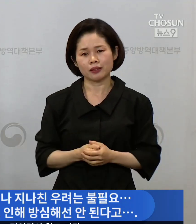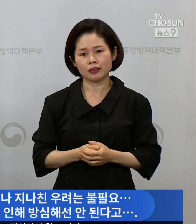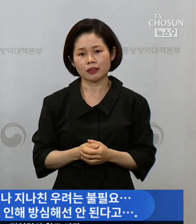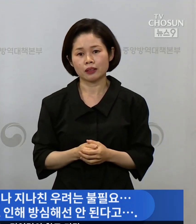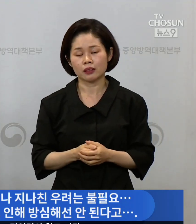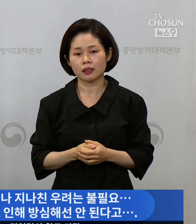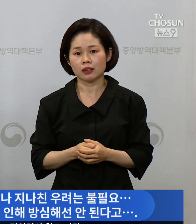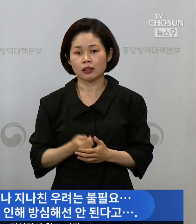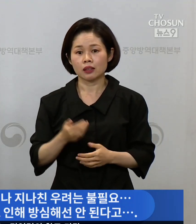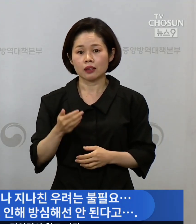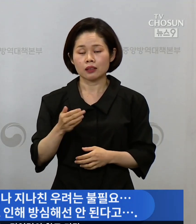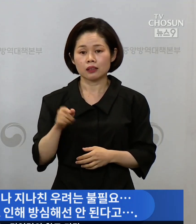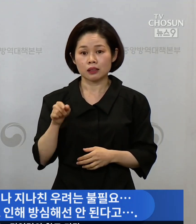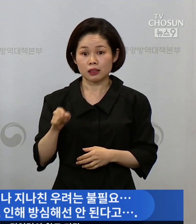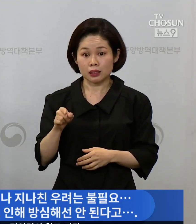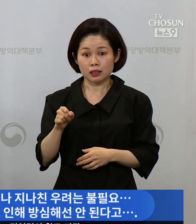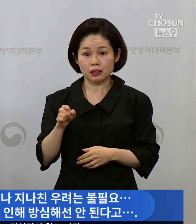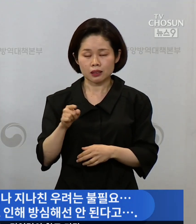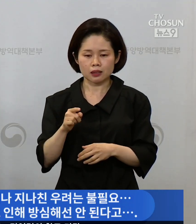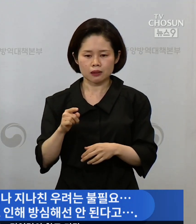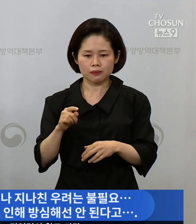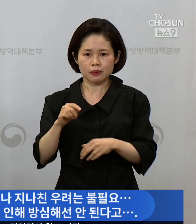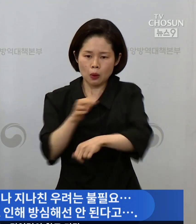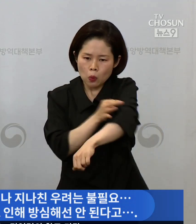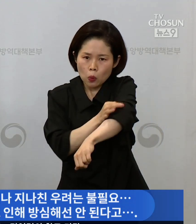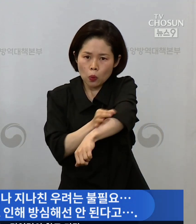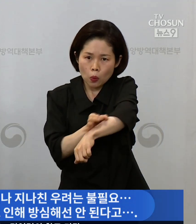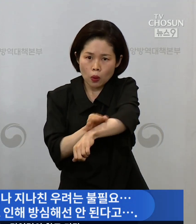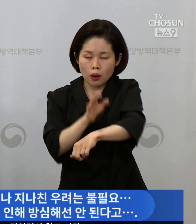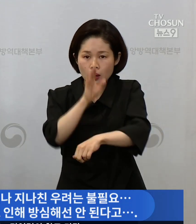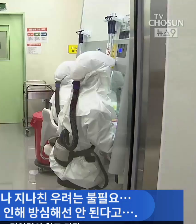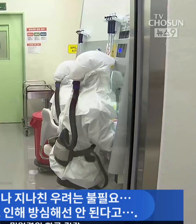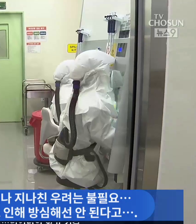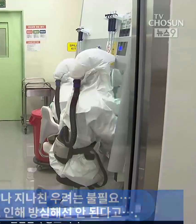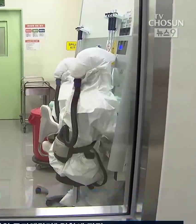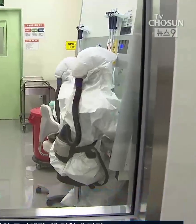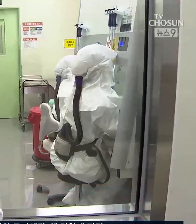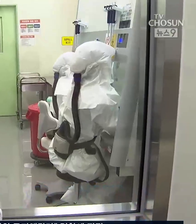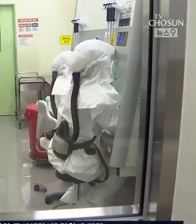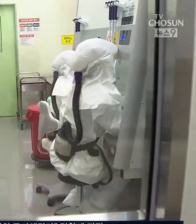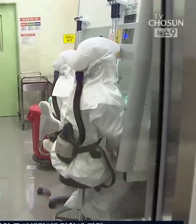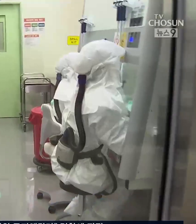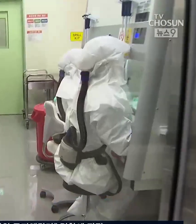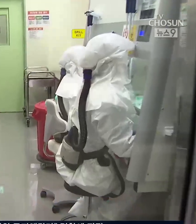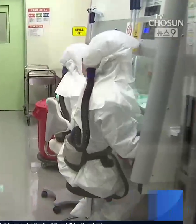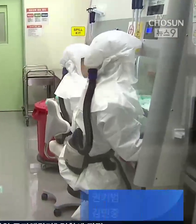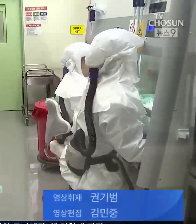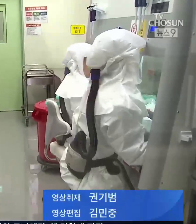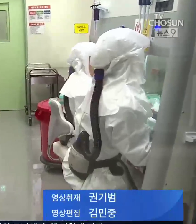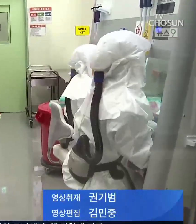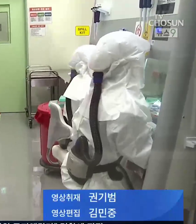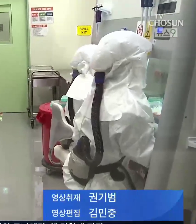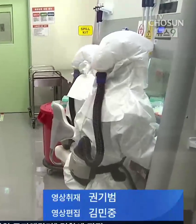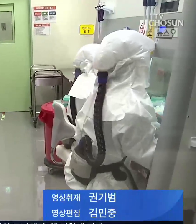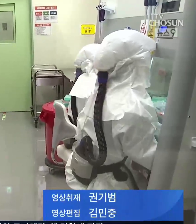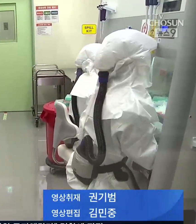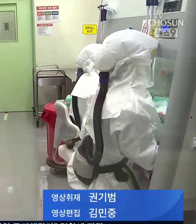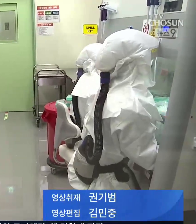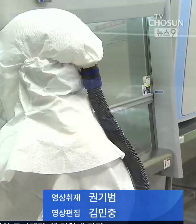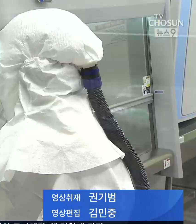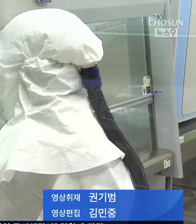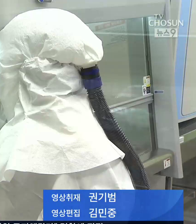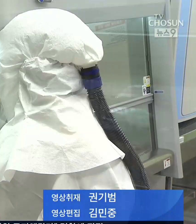긴 잠복기를 갖는 질병의 특성으로 인해서 방심해서는 안 된다고. 윤석열 대통령은 백신과